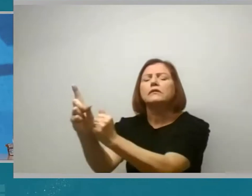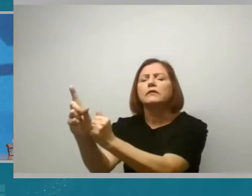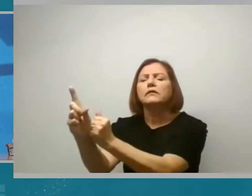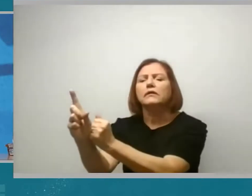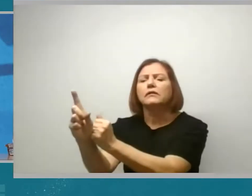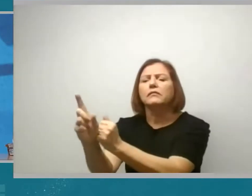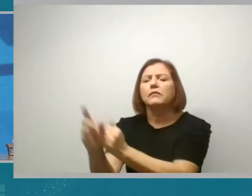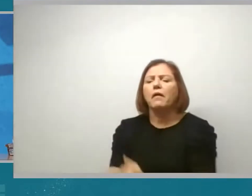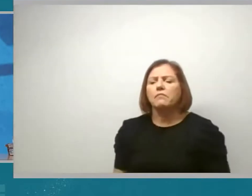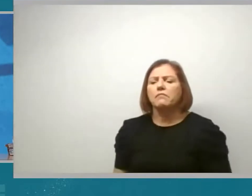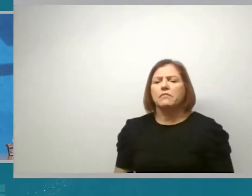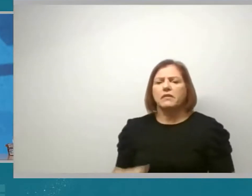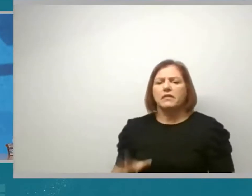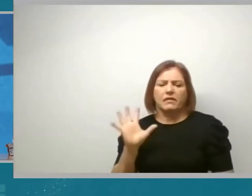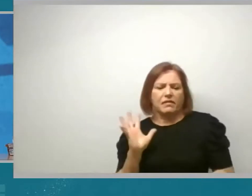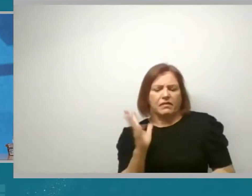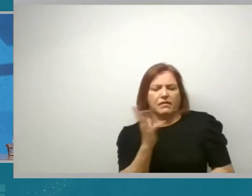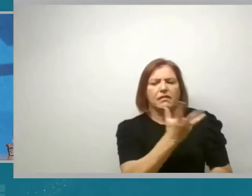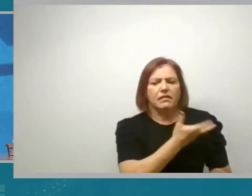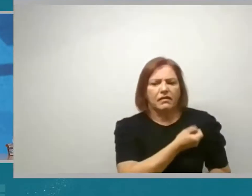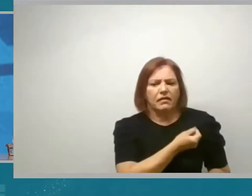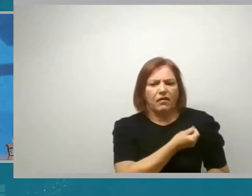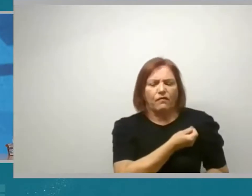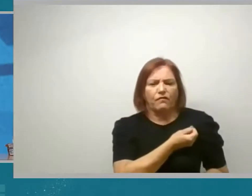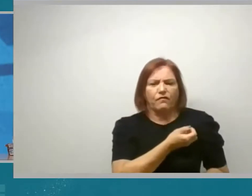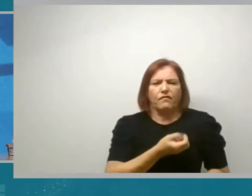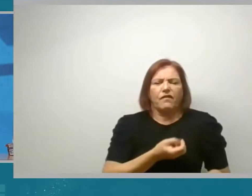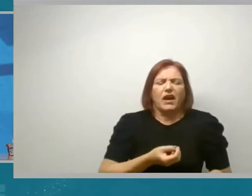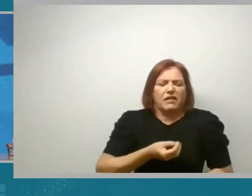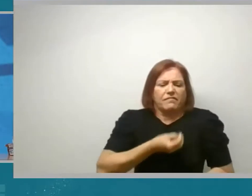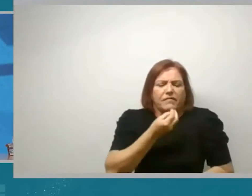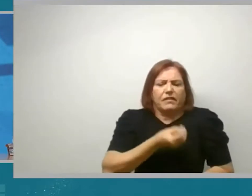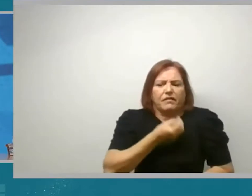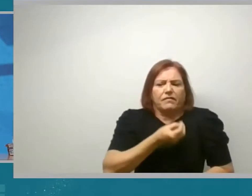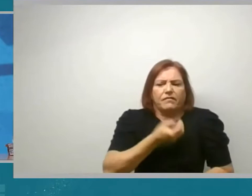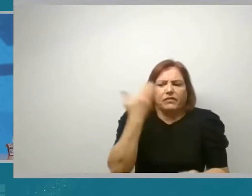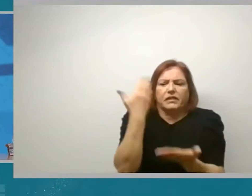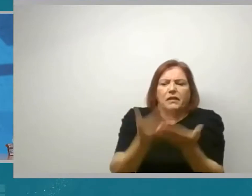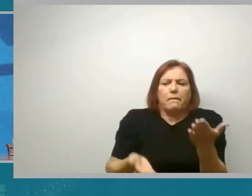perdê-la-á. E quem perder a vida por minha causa,